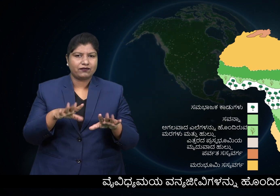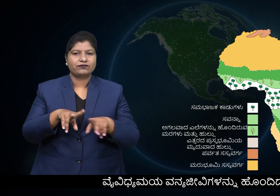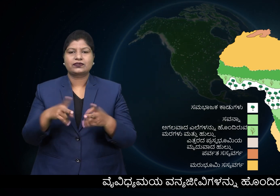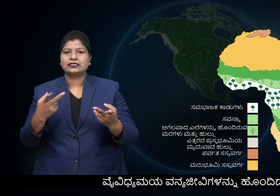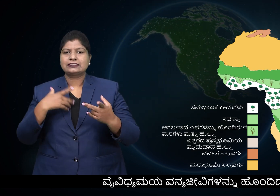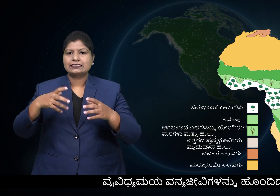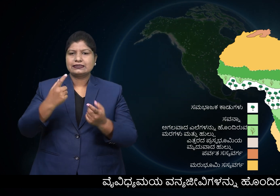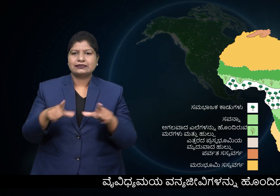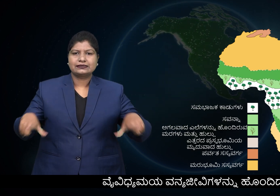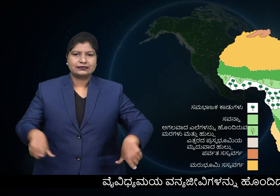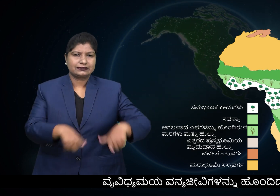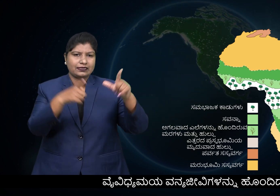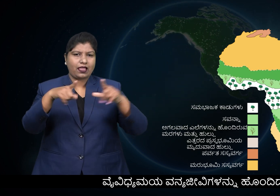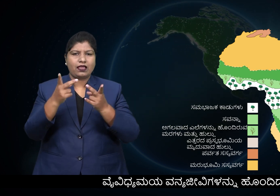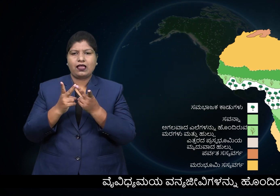ಹೊಂದಿದೆ.